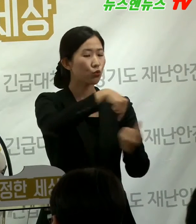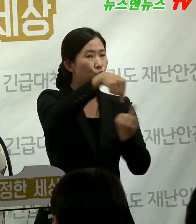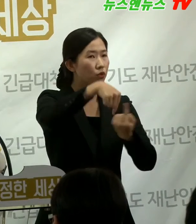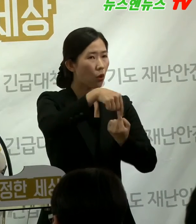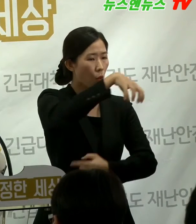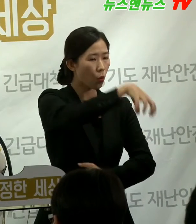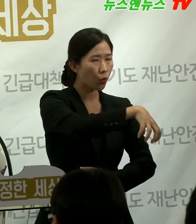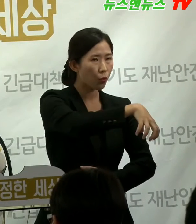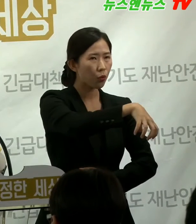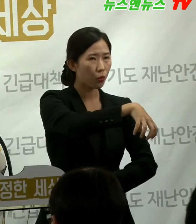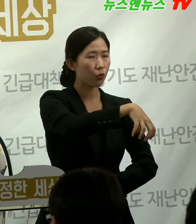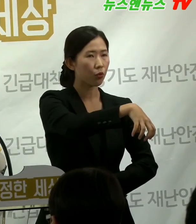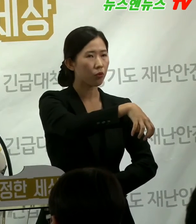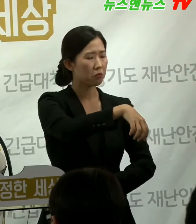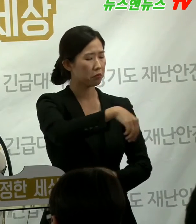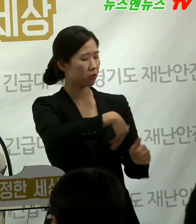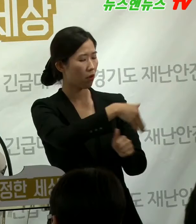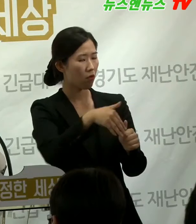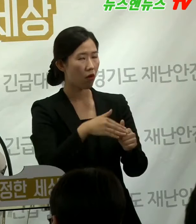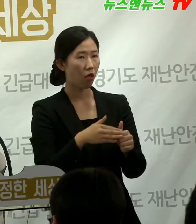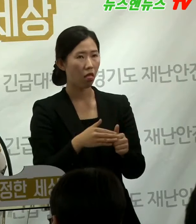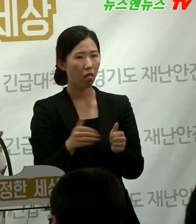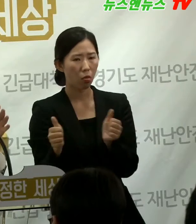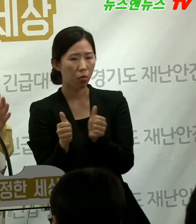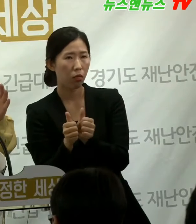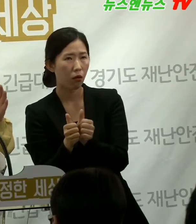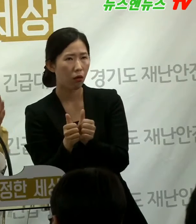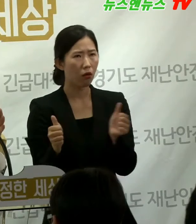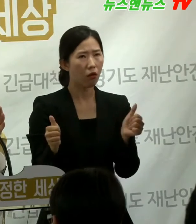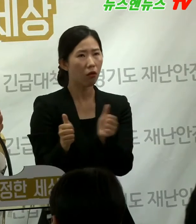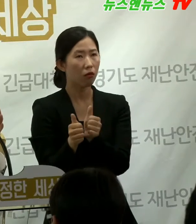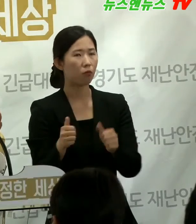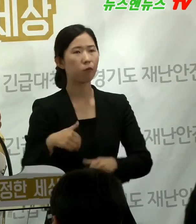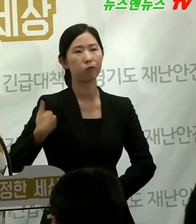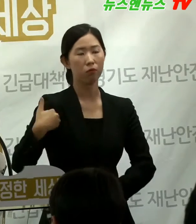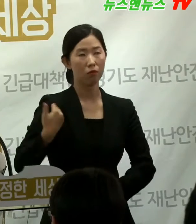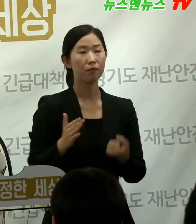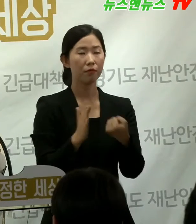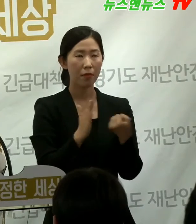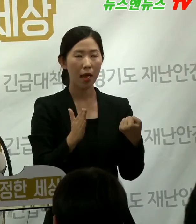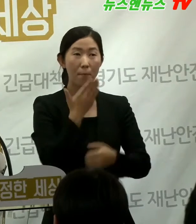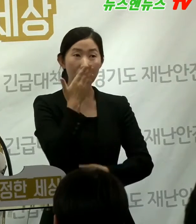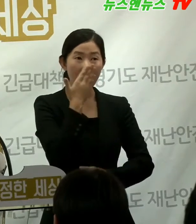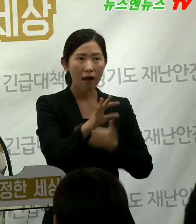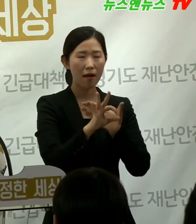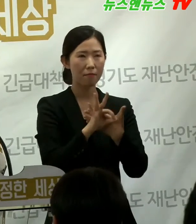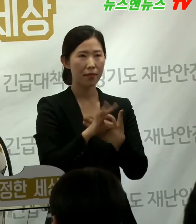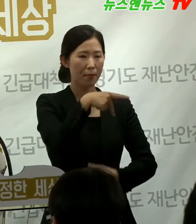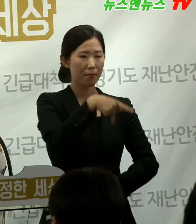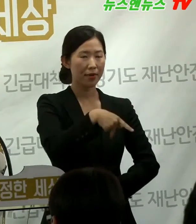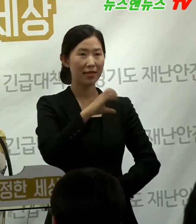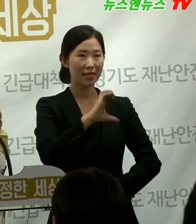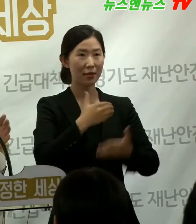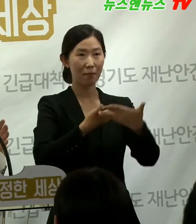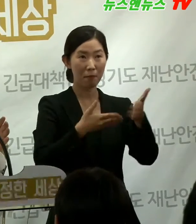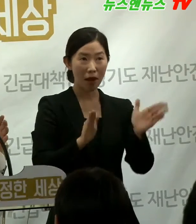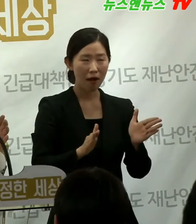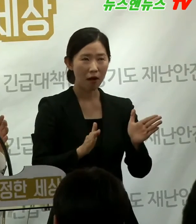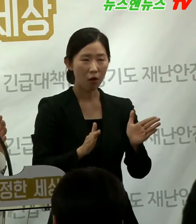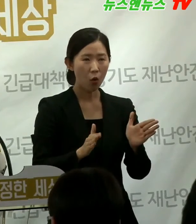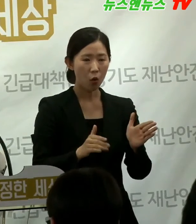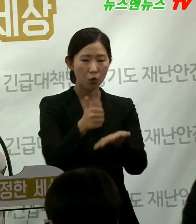전혀 다른 대처가 불가피하기 때문에 가능한 종료 공간이라면 좀 PC방에 손님이 두 명이 왔다면 가능한 멀리